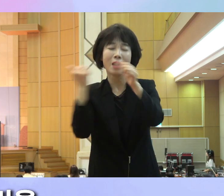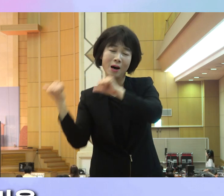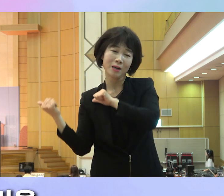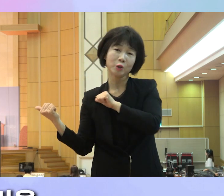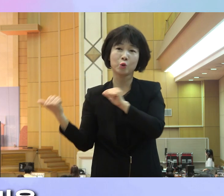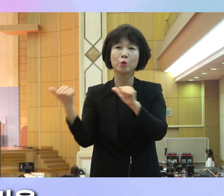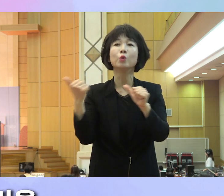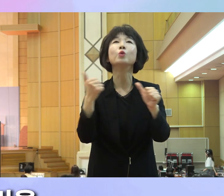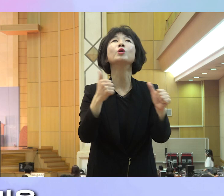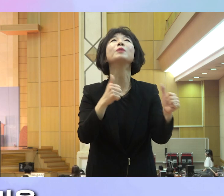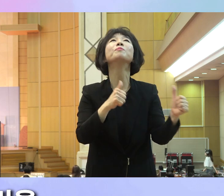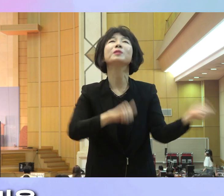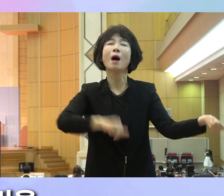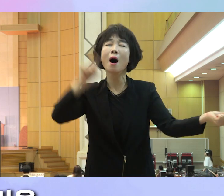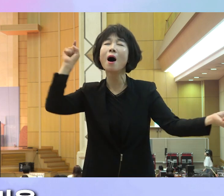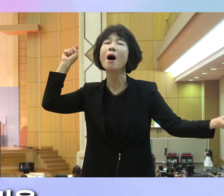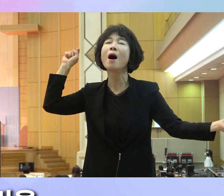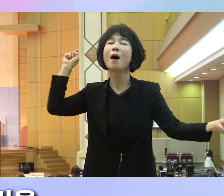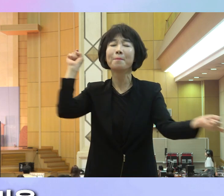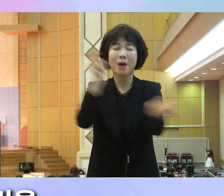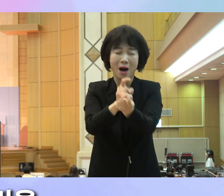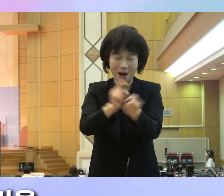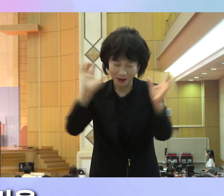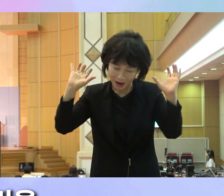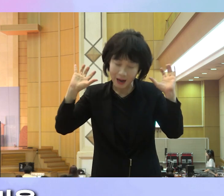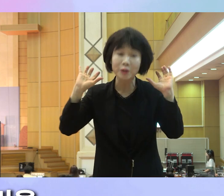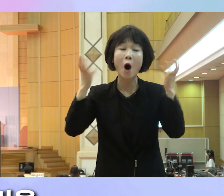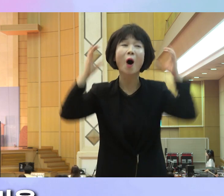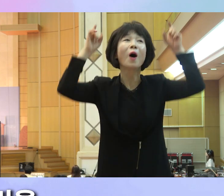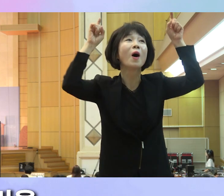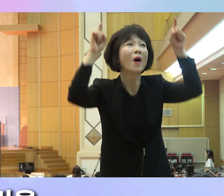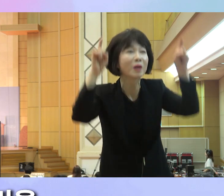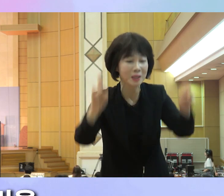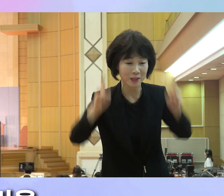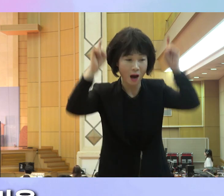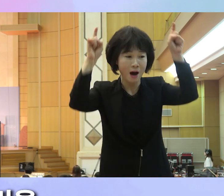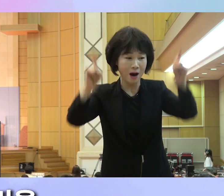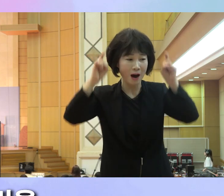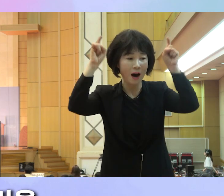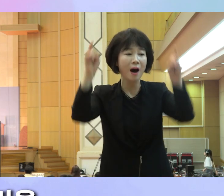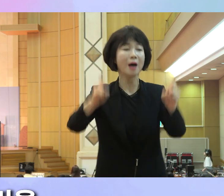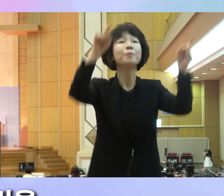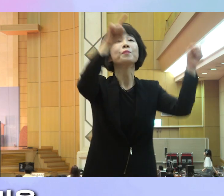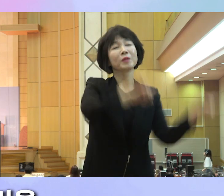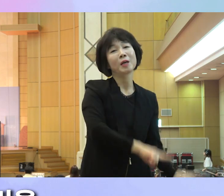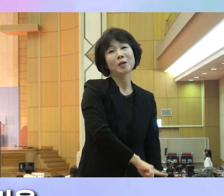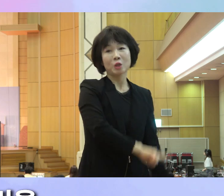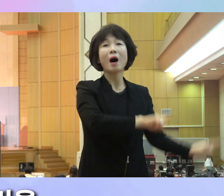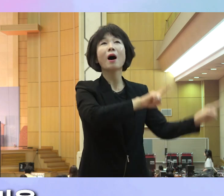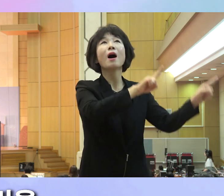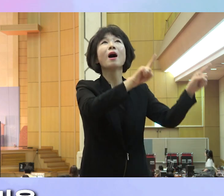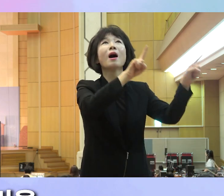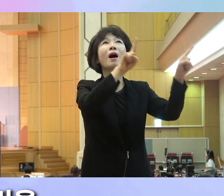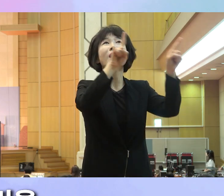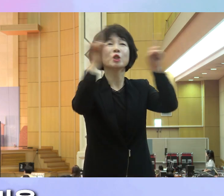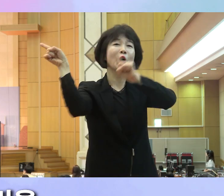호산나 주님 당한 어린 양